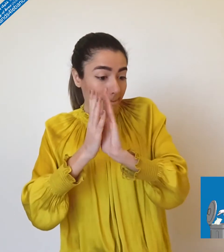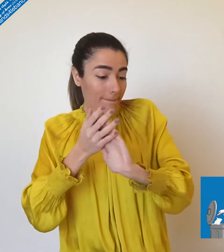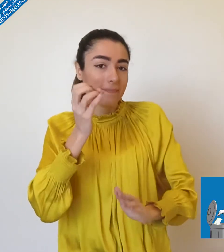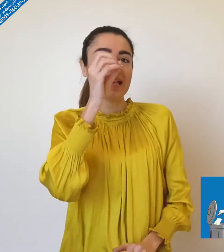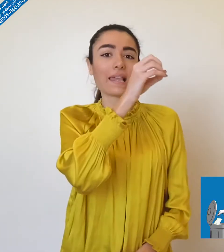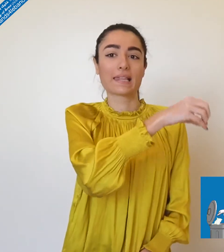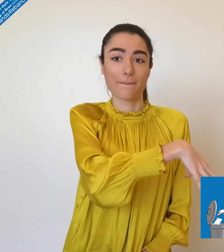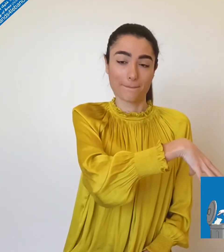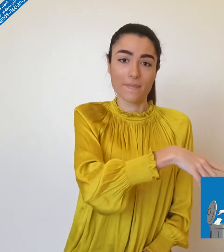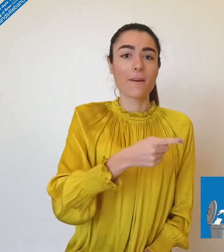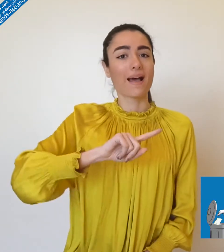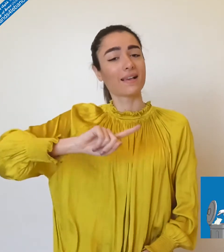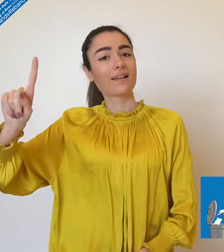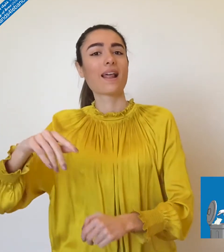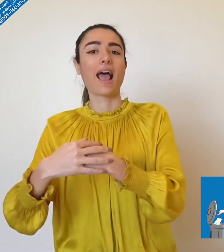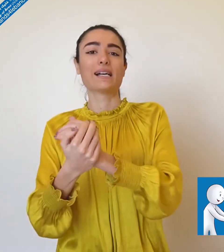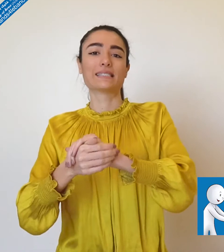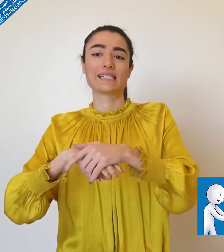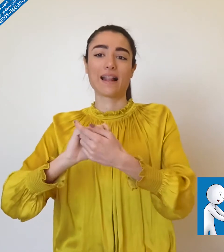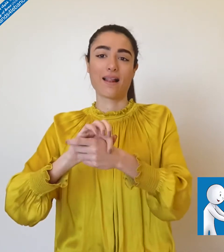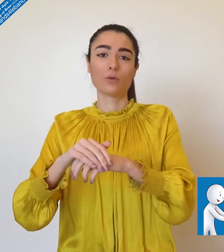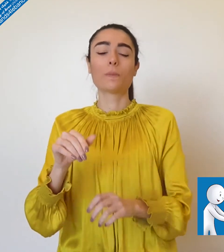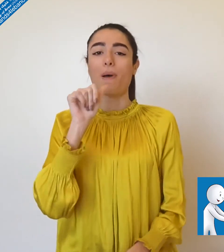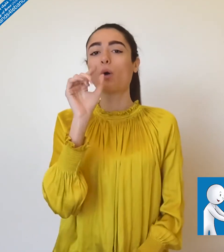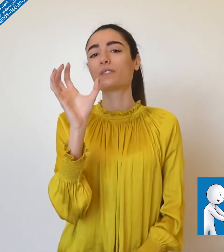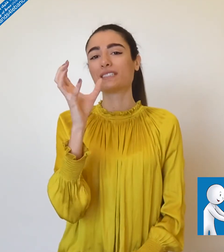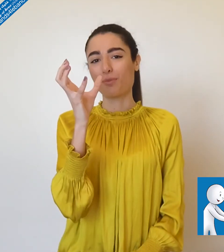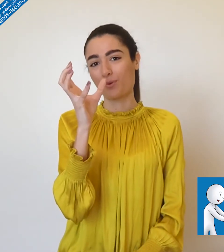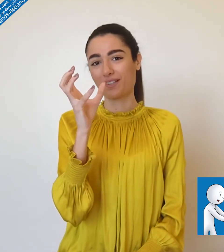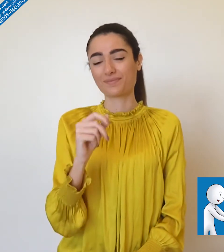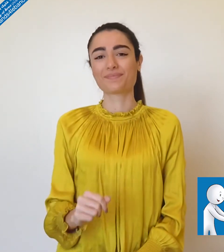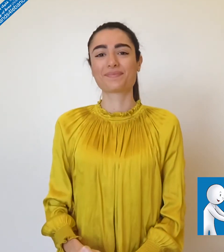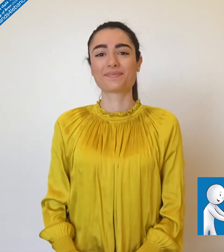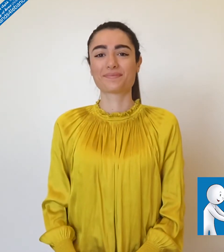المنديل فورا في سلة المهملات. اغسل يديك بالماء والصابون.